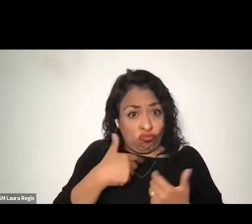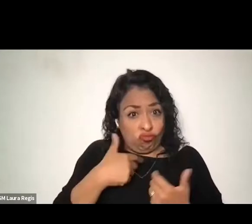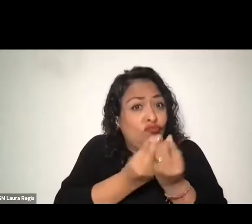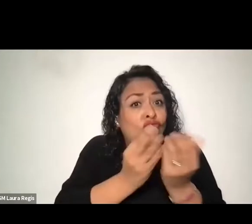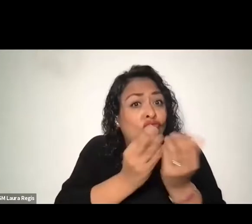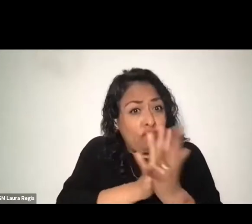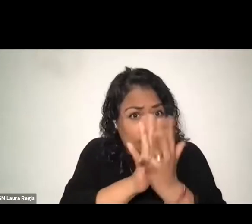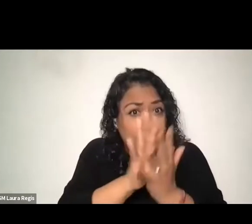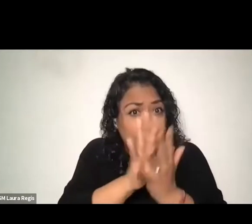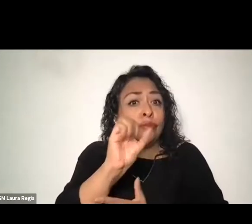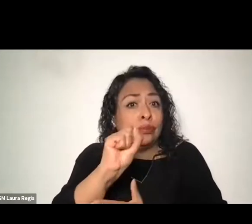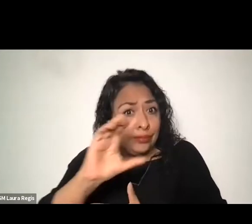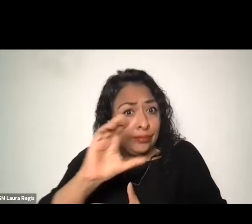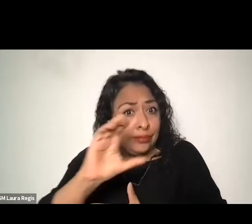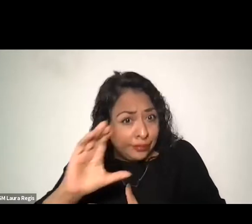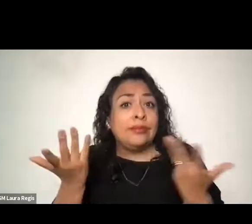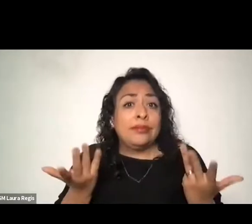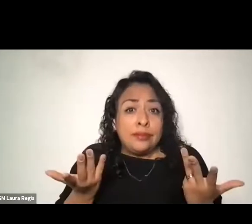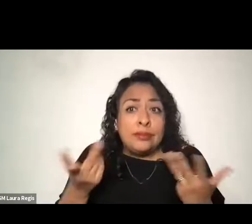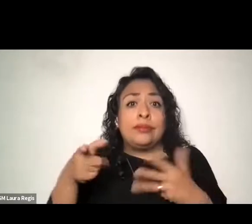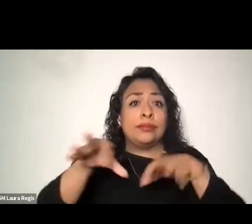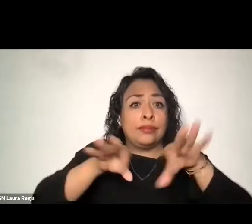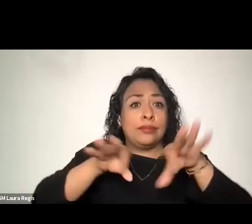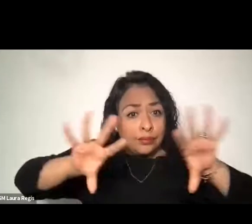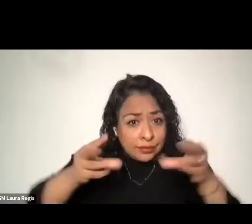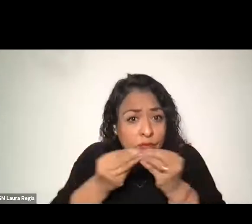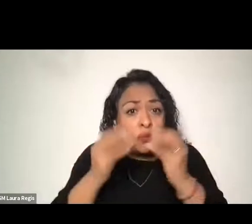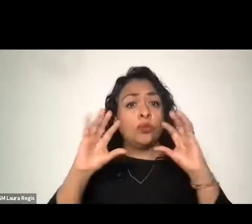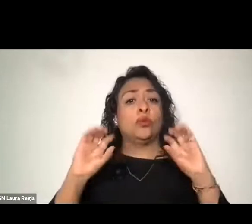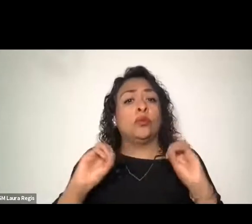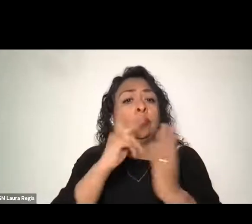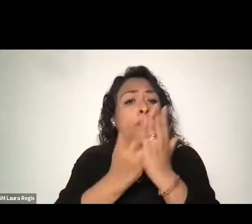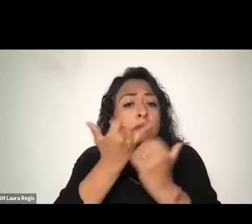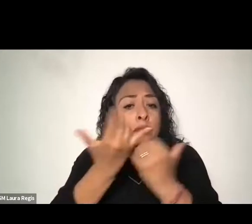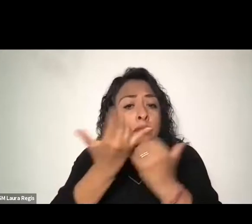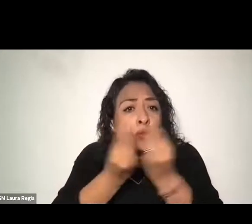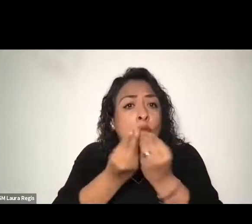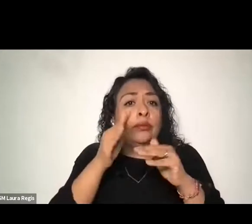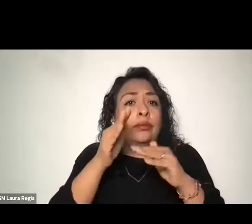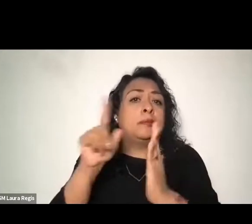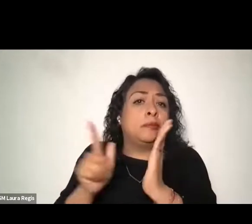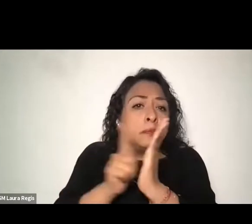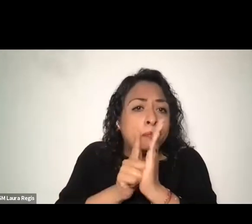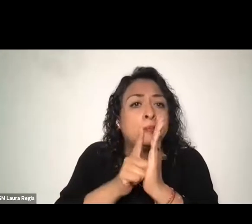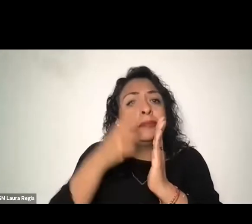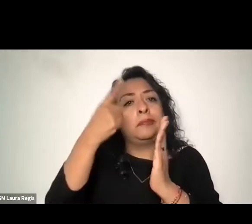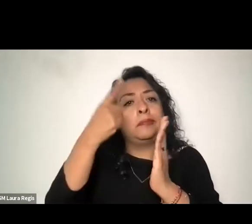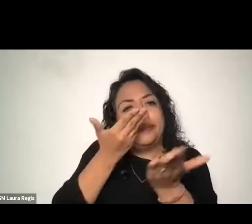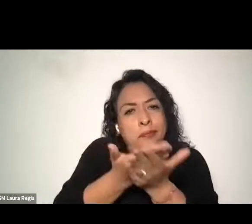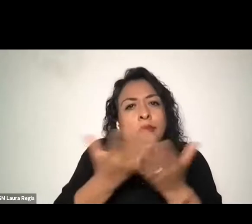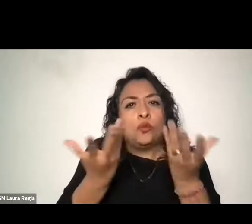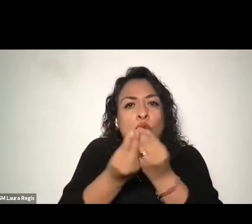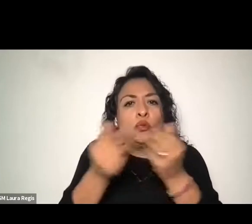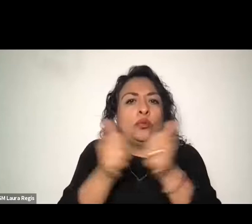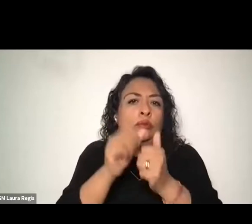de organizaciones, trabajan o hacen proyectos de iniciativas legales con organizaciones de la sociedad